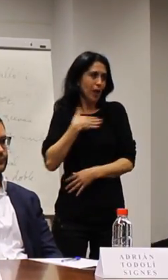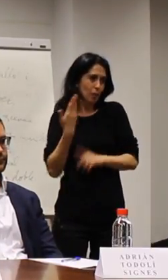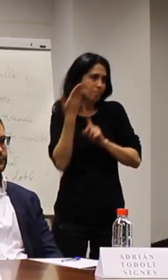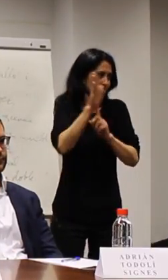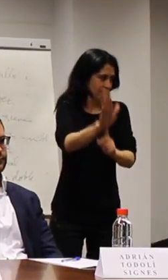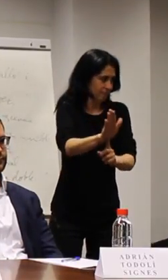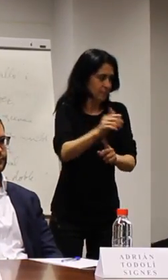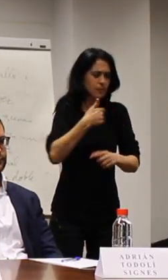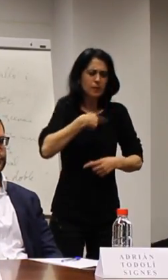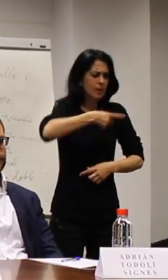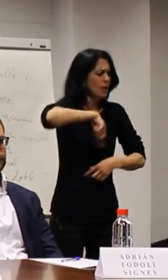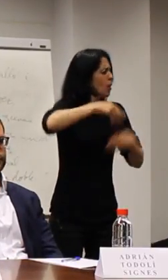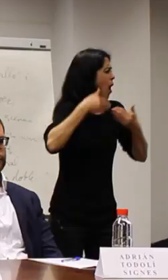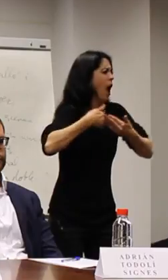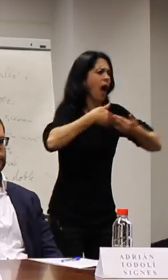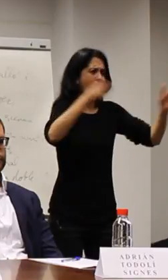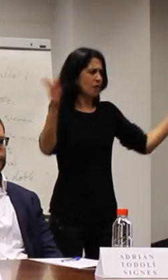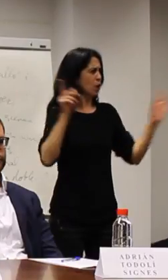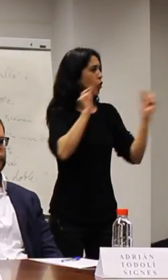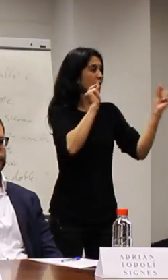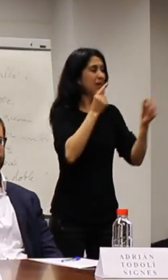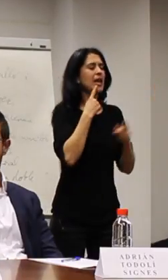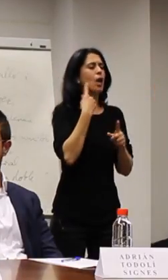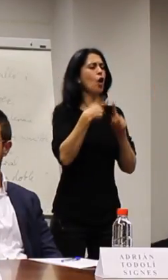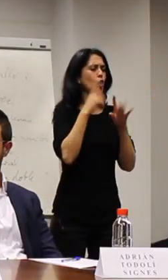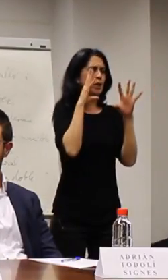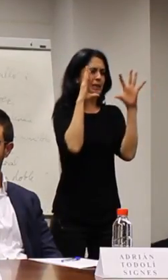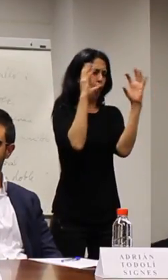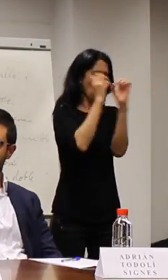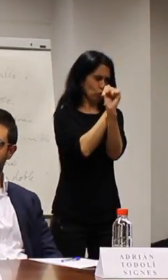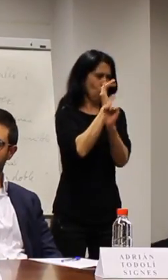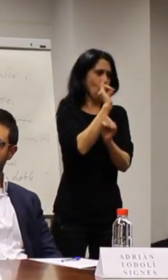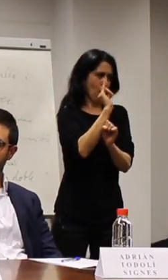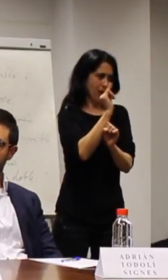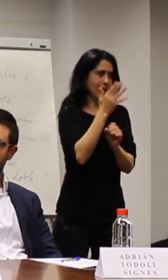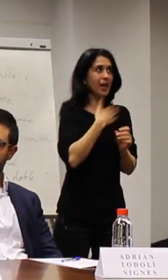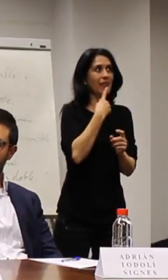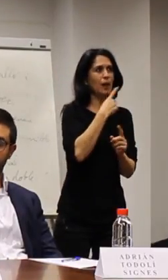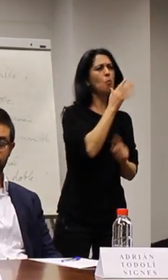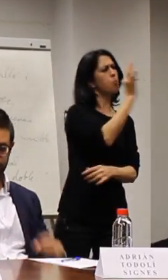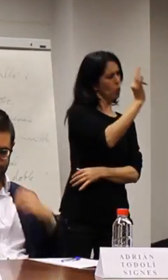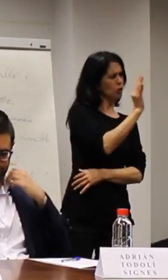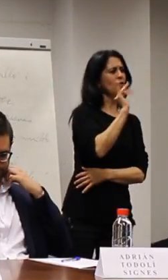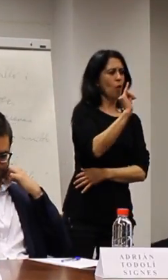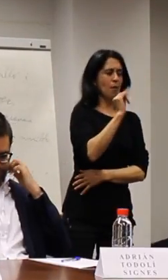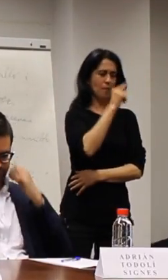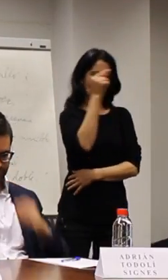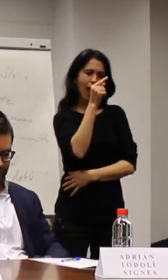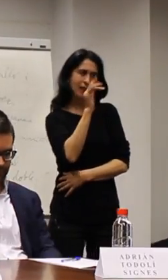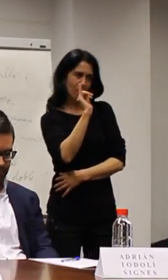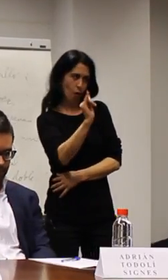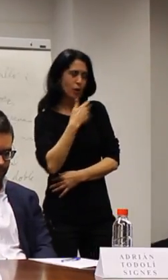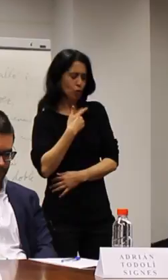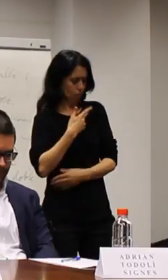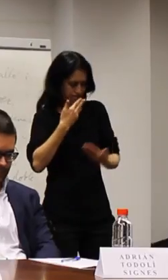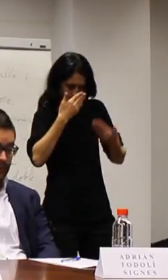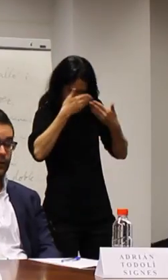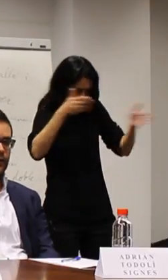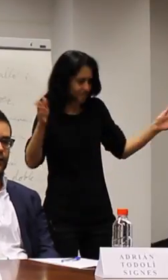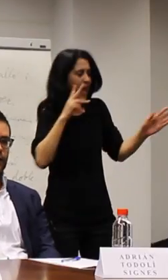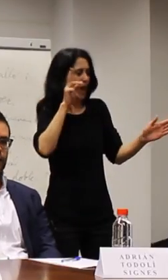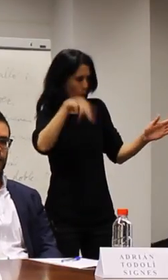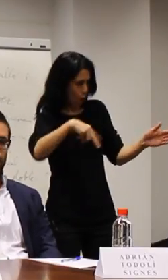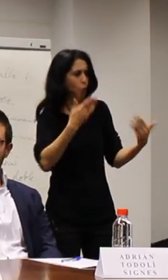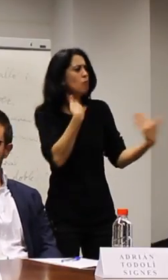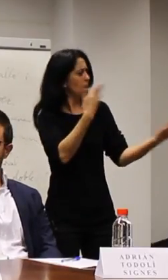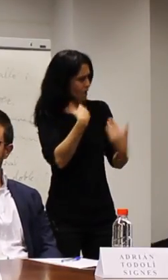estamos muy abiertos a debatir las sombras, porque esto tiene muchas luces, pero también tiene muchas sombras. Pero sí que me gustaría destacar